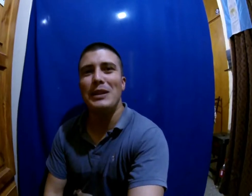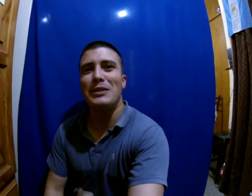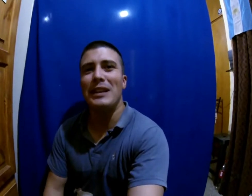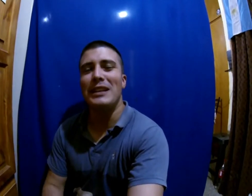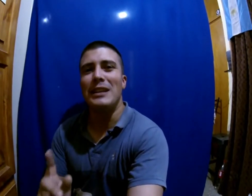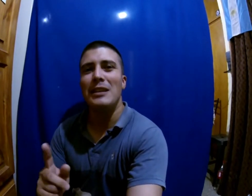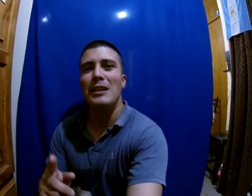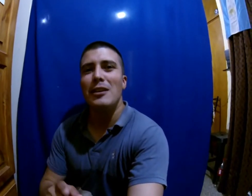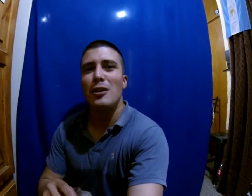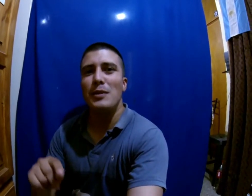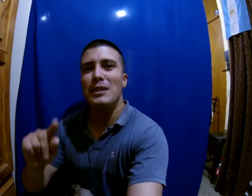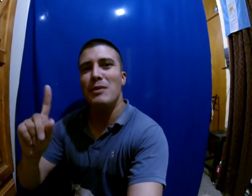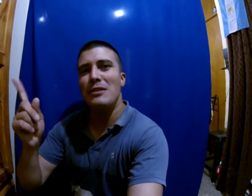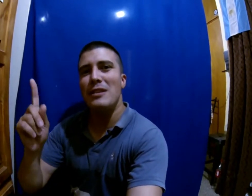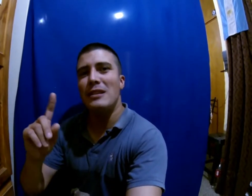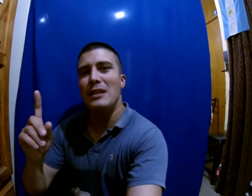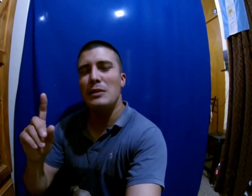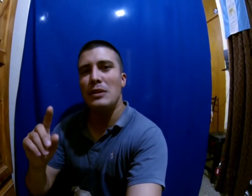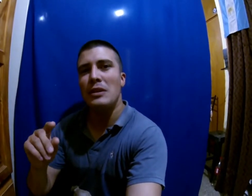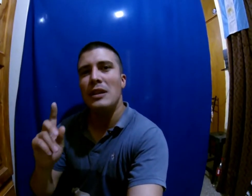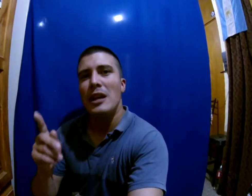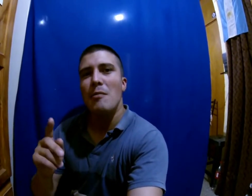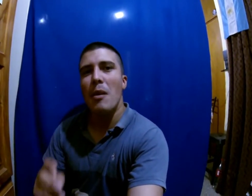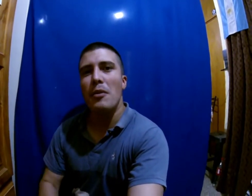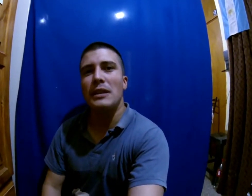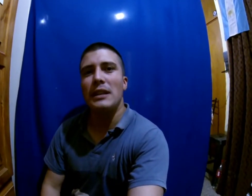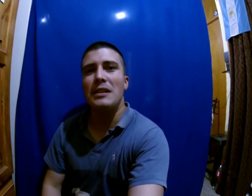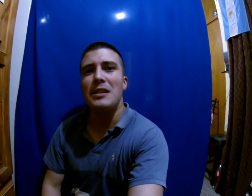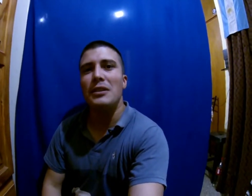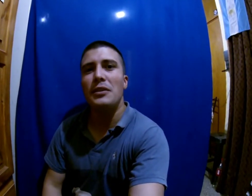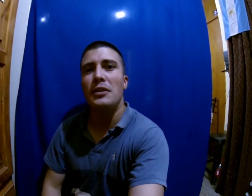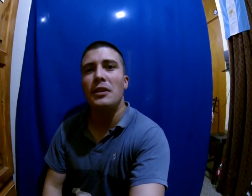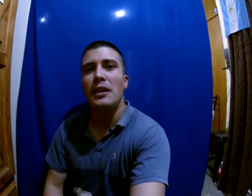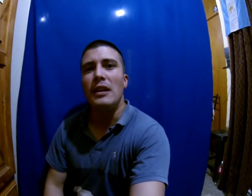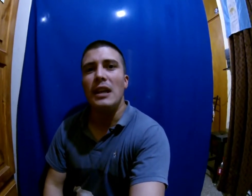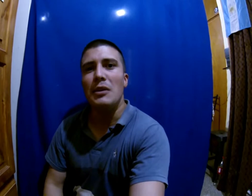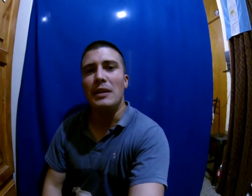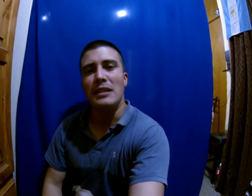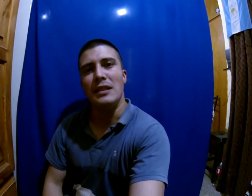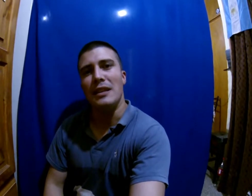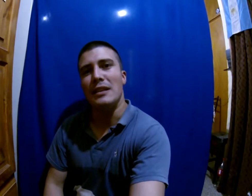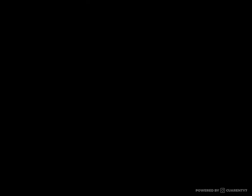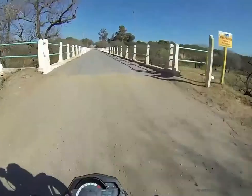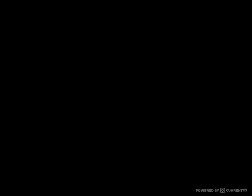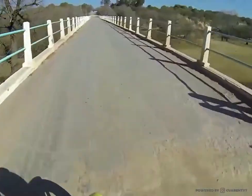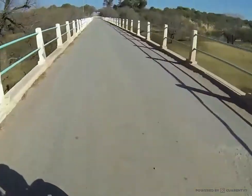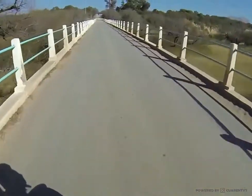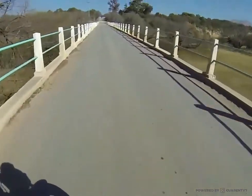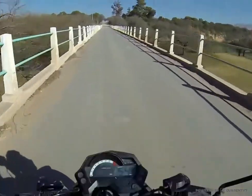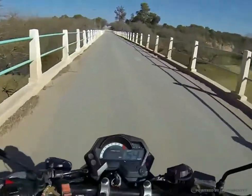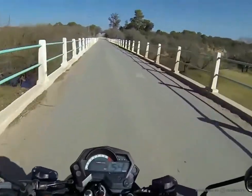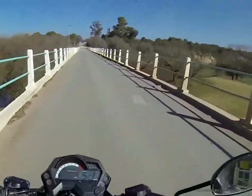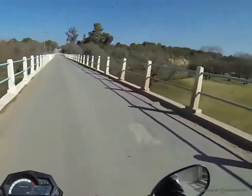Bueno, gente, como están viendo en el título, vamos a estar haciendo lengua de señas.